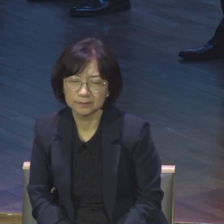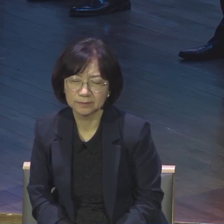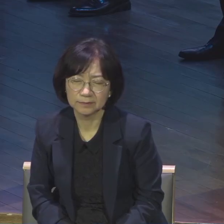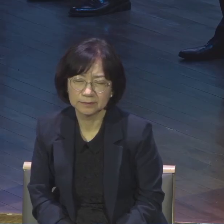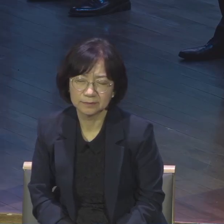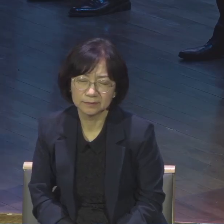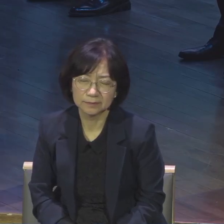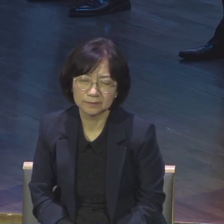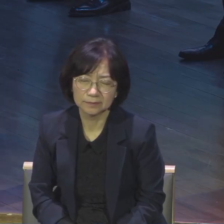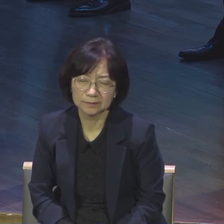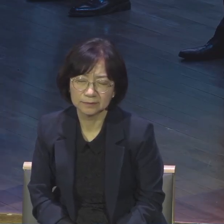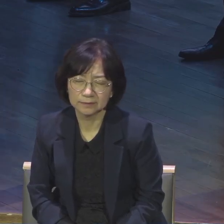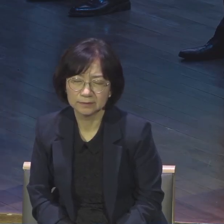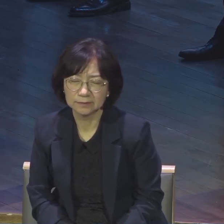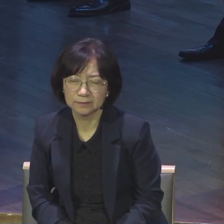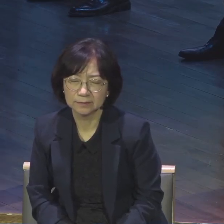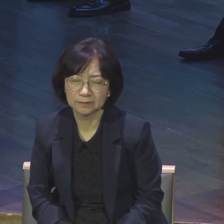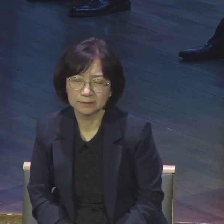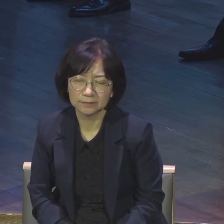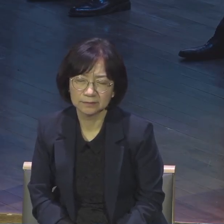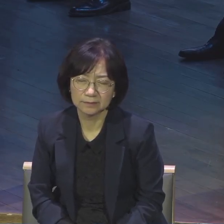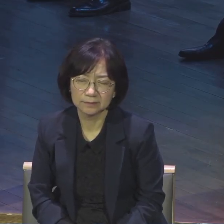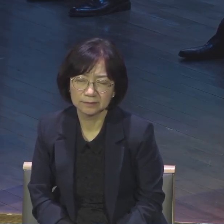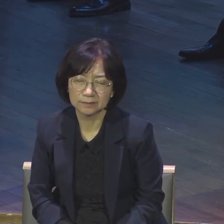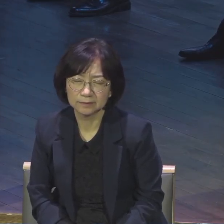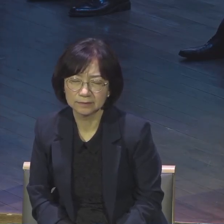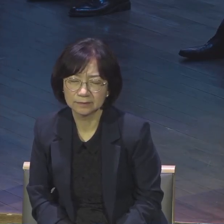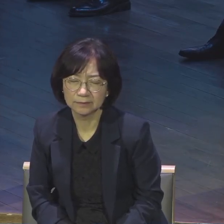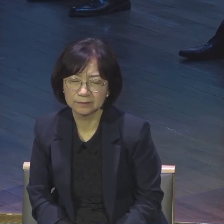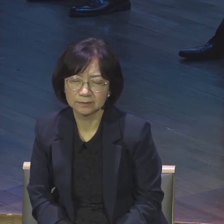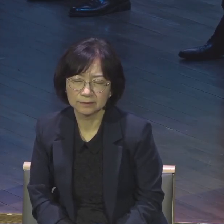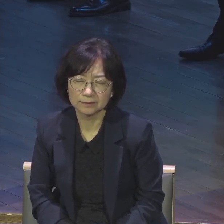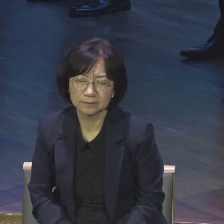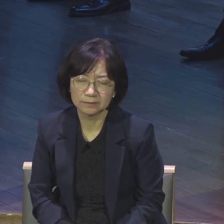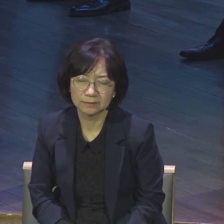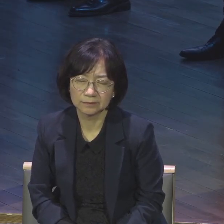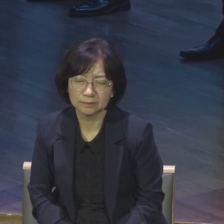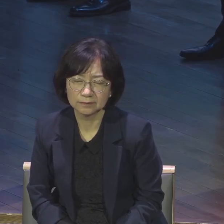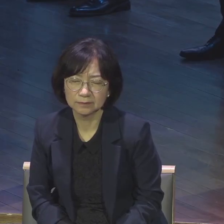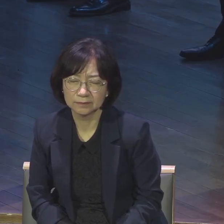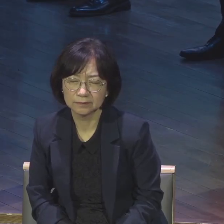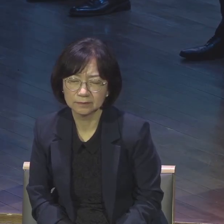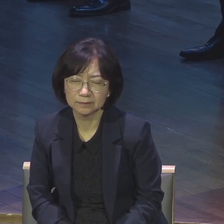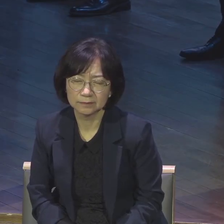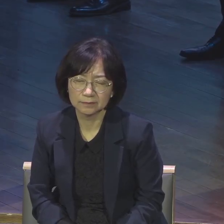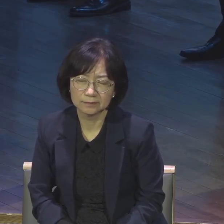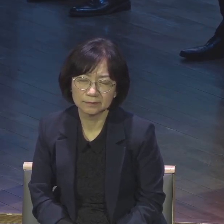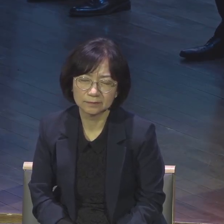받은 것을 믿습니다. 하나님께서 받아 주시옵소서. 하나님